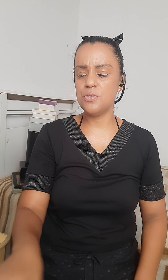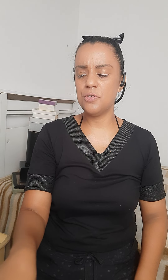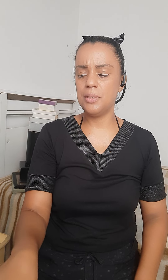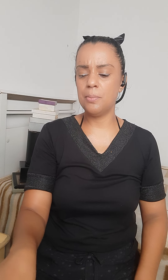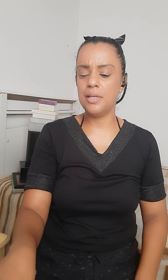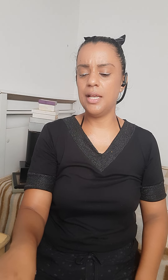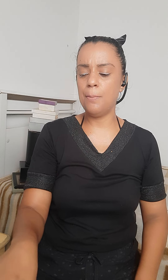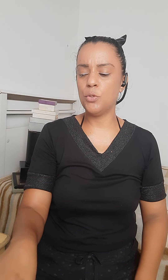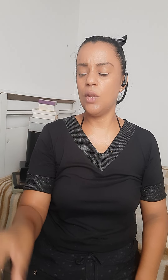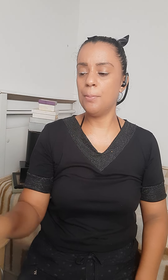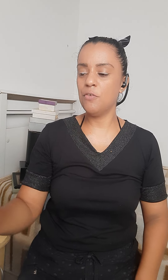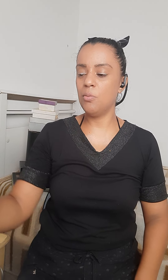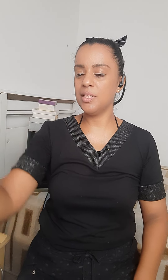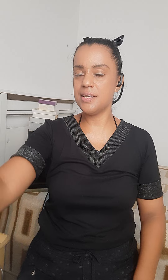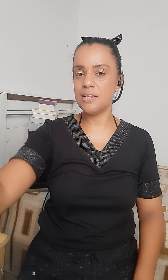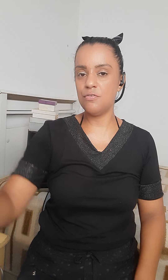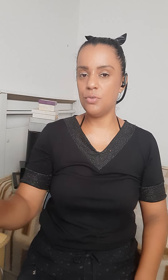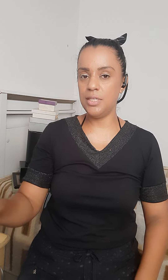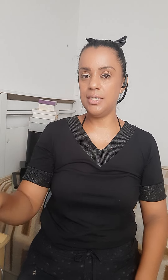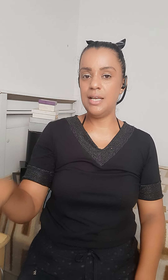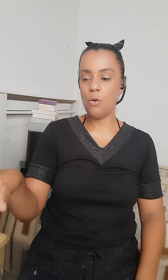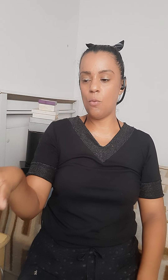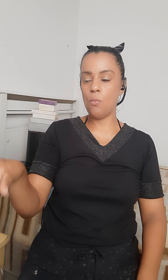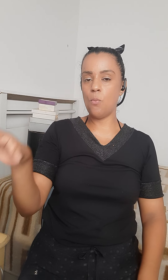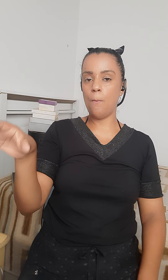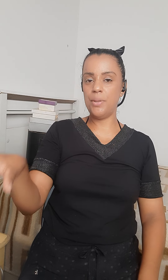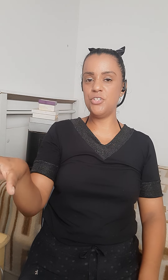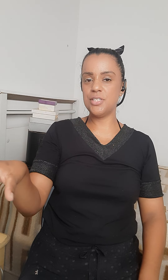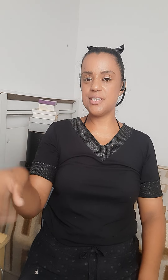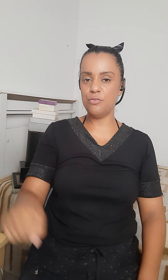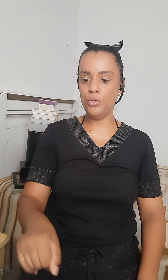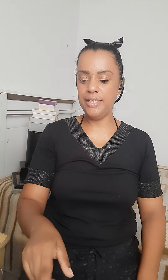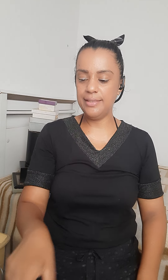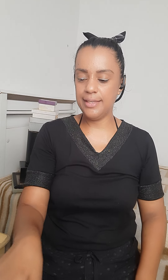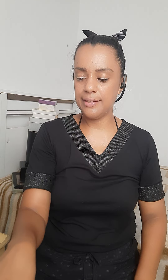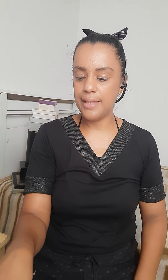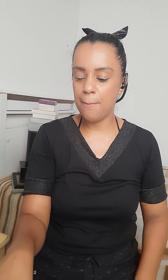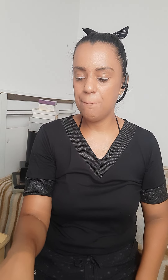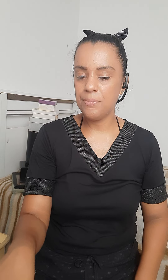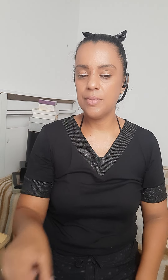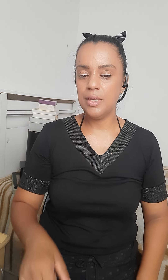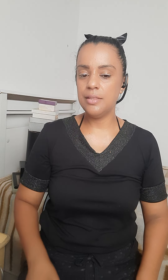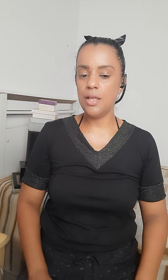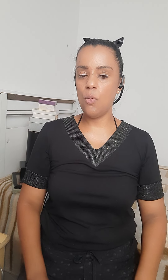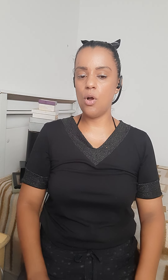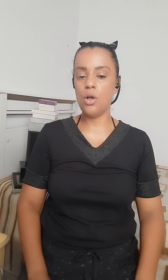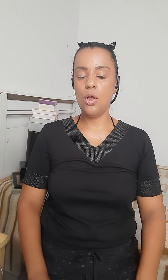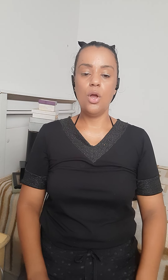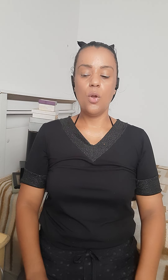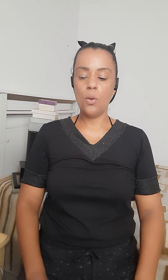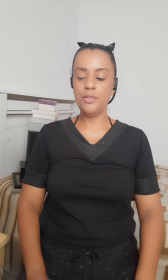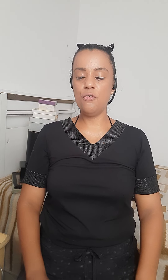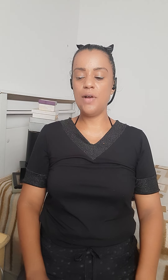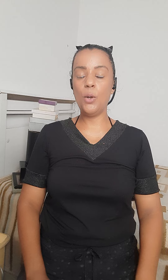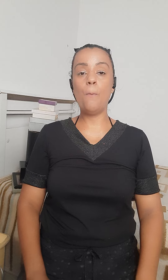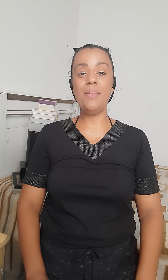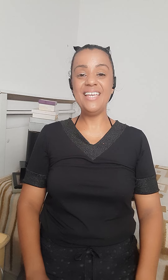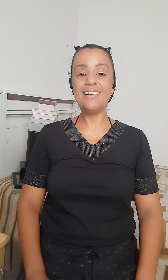vou recapitular, porque eu vou mandar essa folha, um print dessa folha inteira, tá? Então, ó, quando eu falo